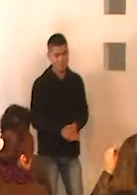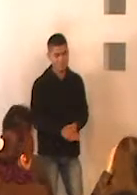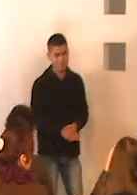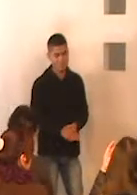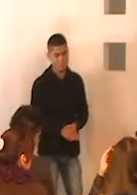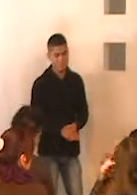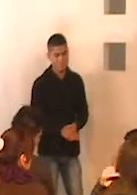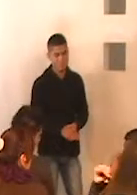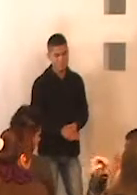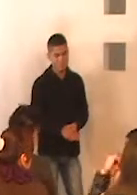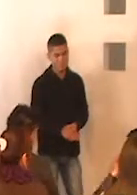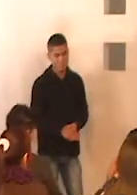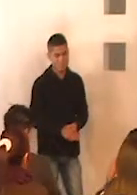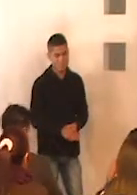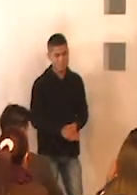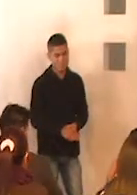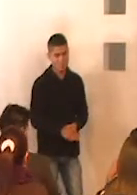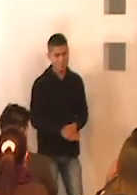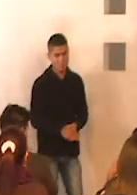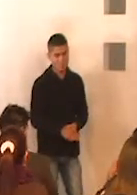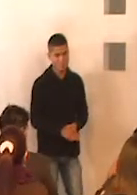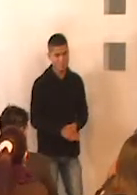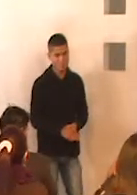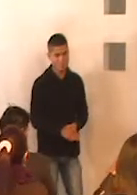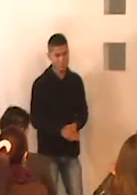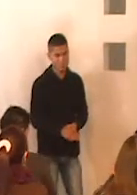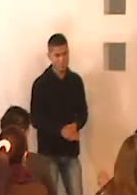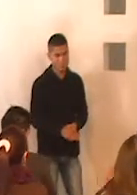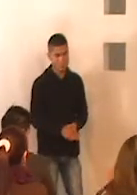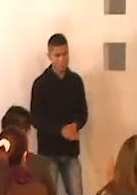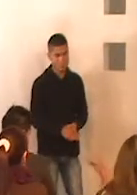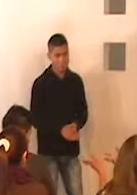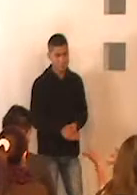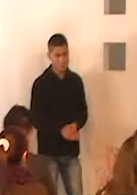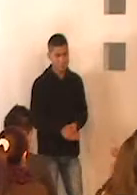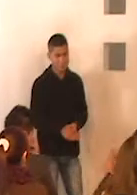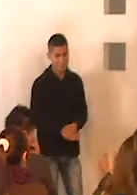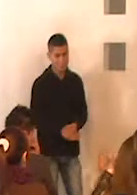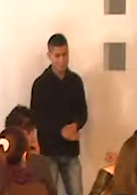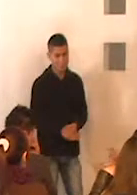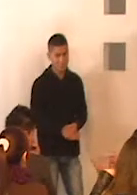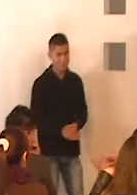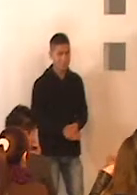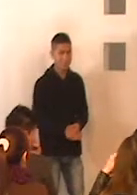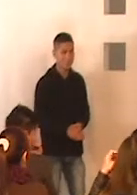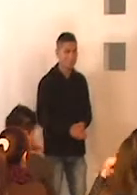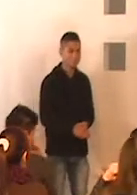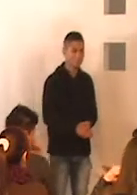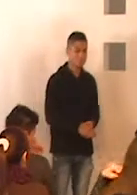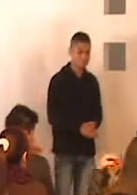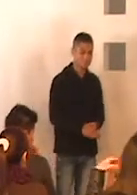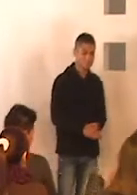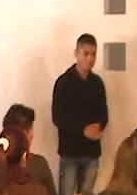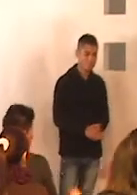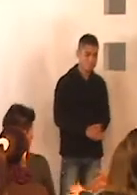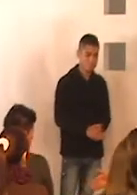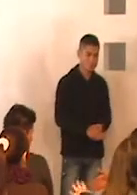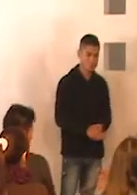que ya no ocurre en ciclo 1 ni en primaria. Ya en ciclo 1 se hacen adaptaciones curriculares, se hacen